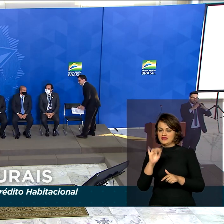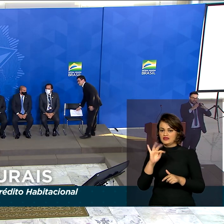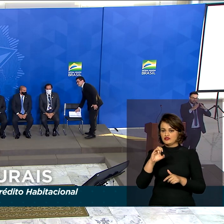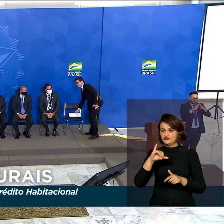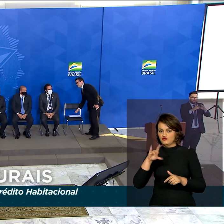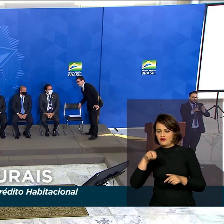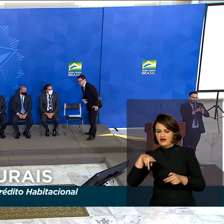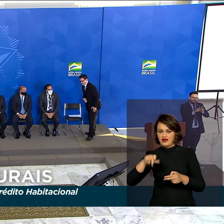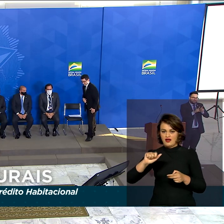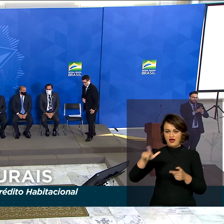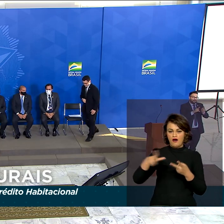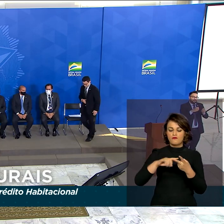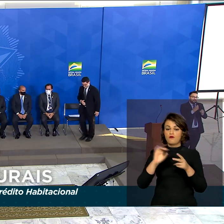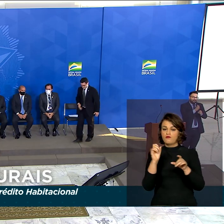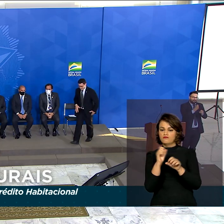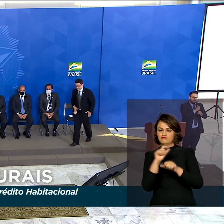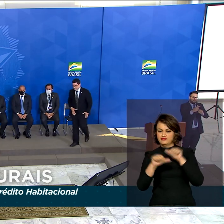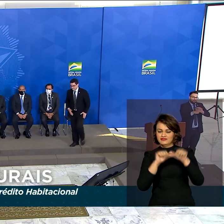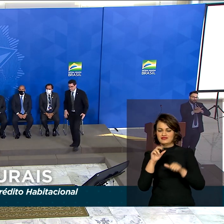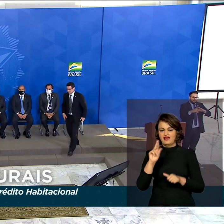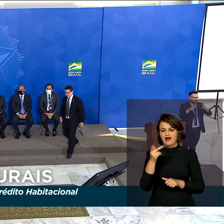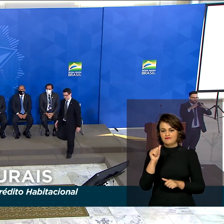e reforma habitacional.